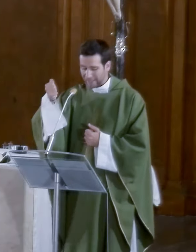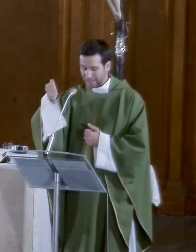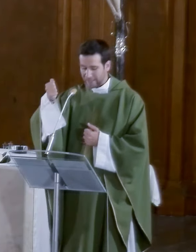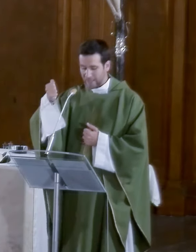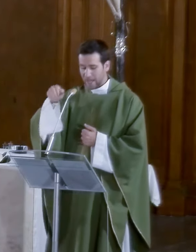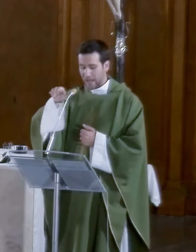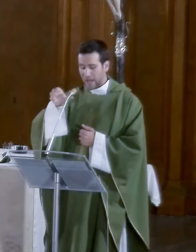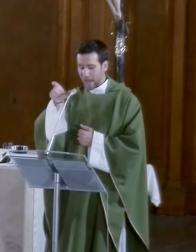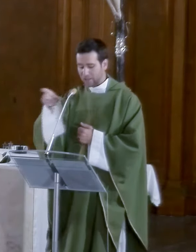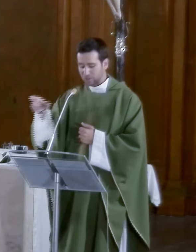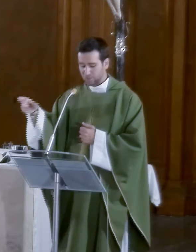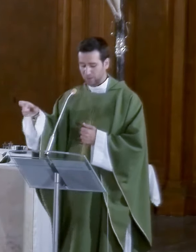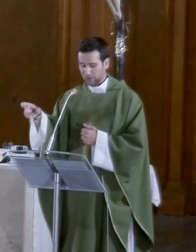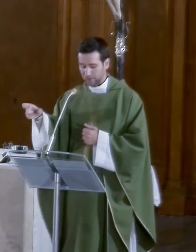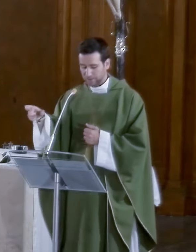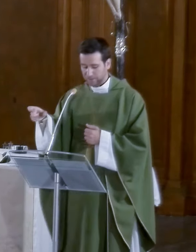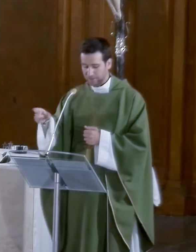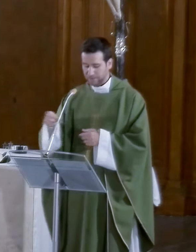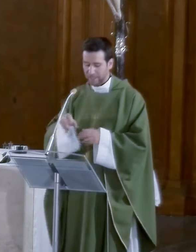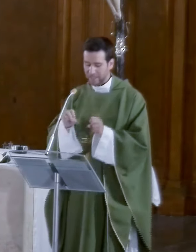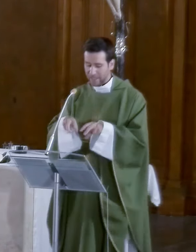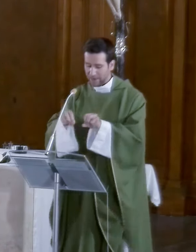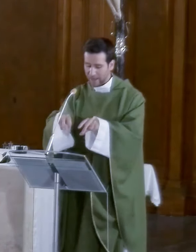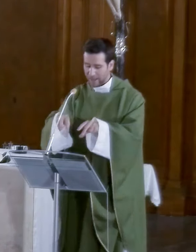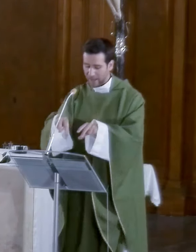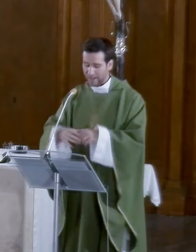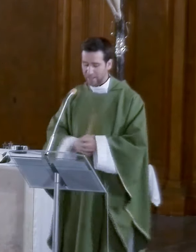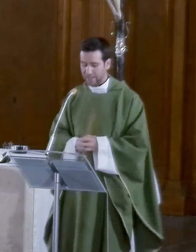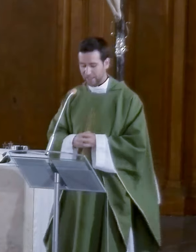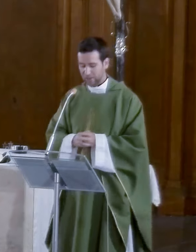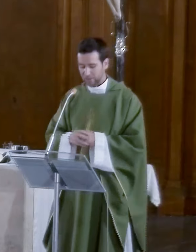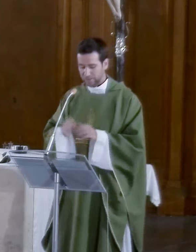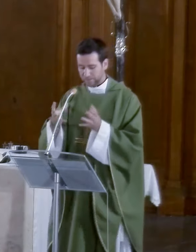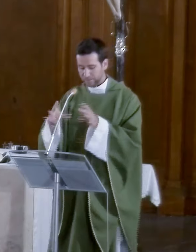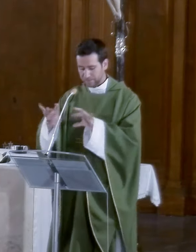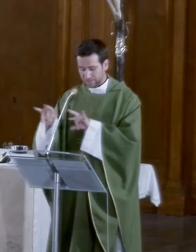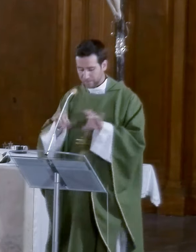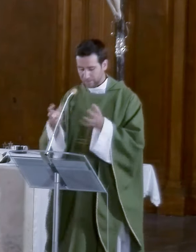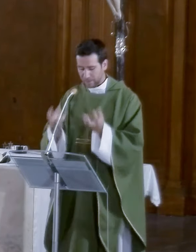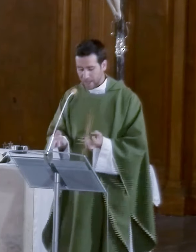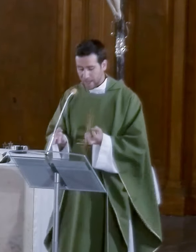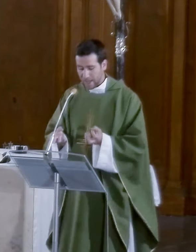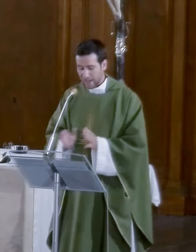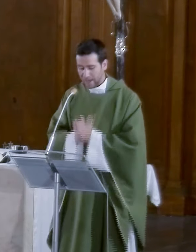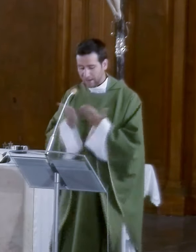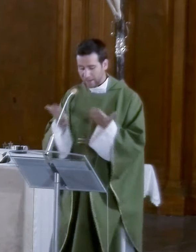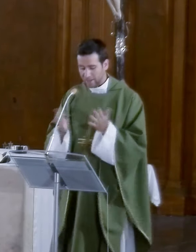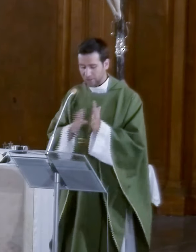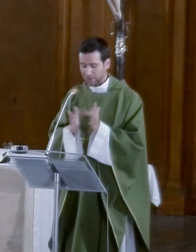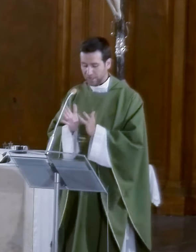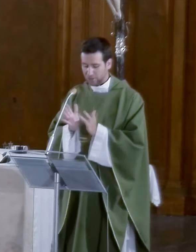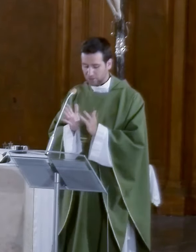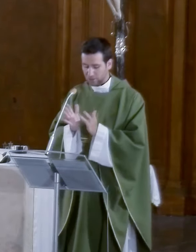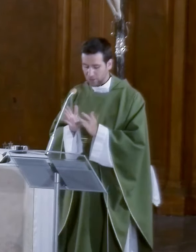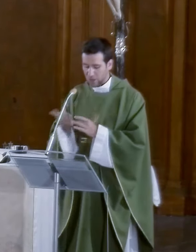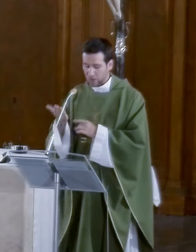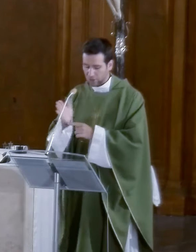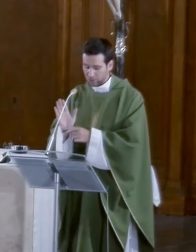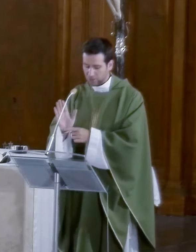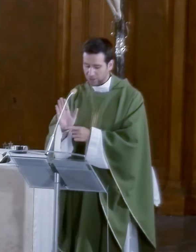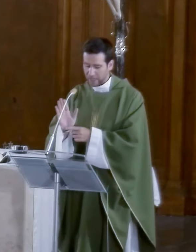maná a su pueblo que estaba en el desierto. En el Evangelio,